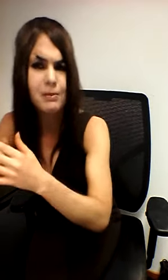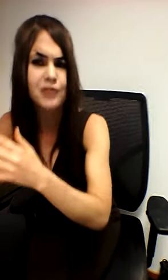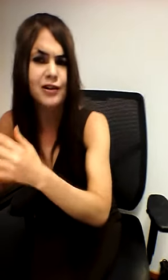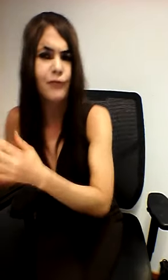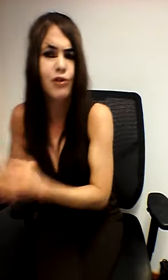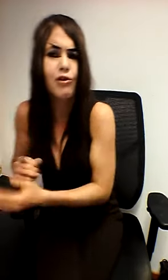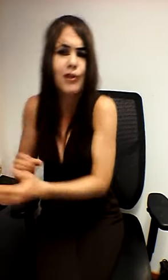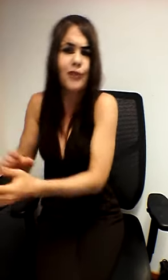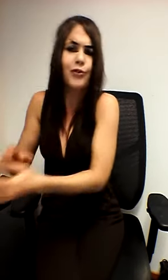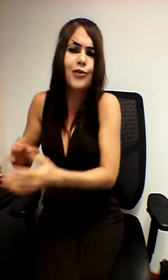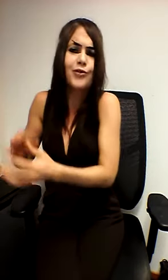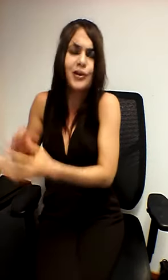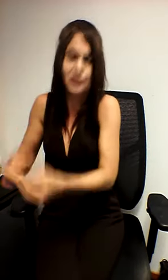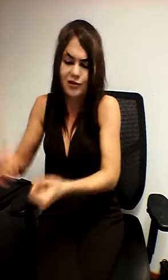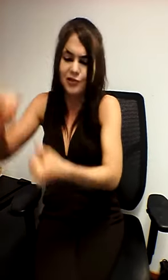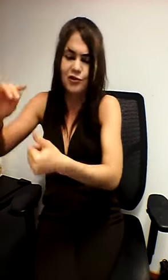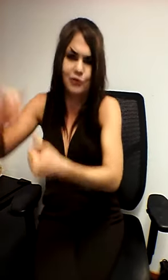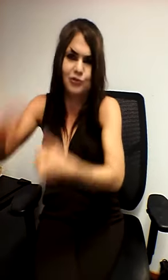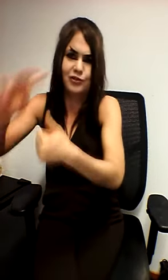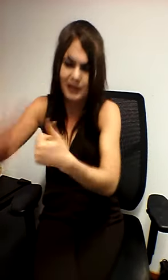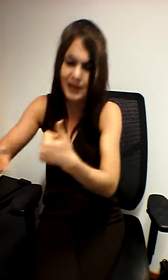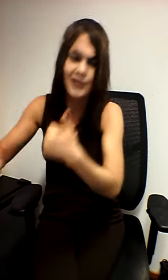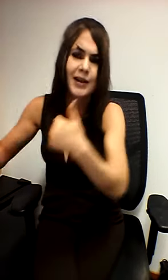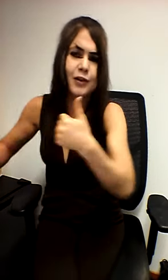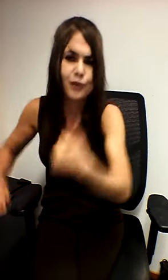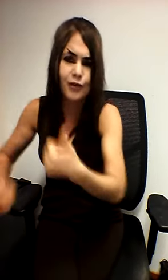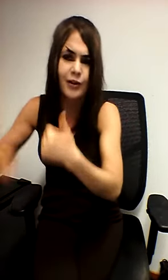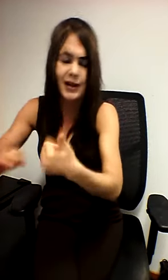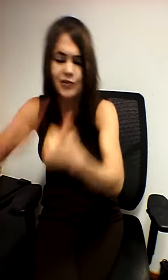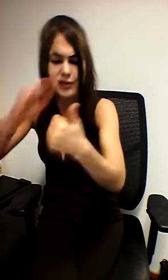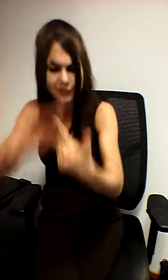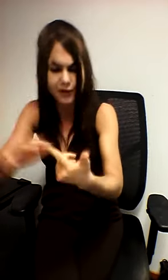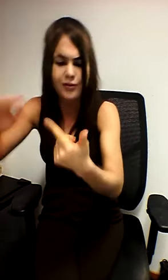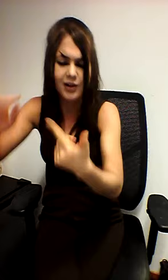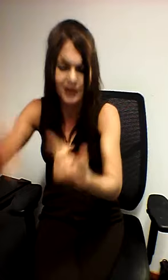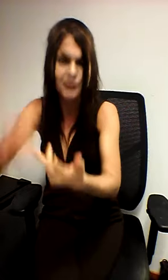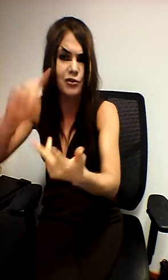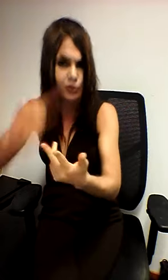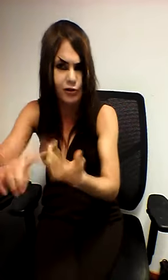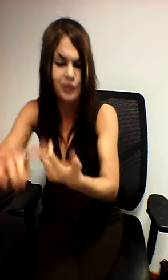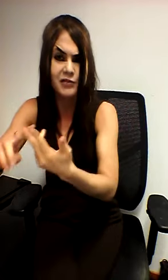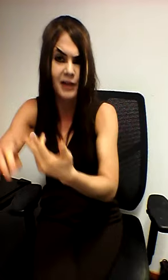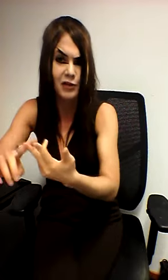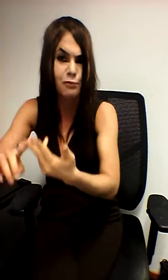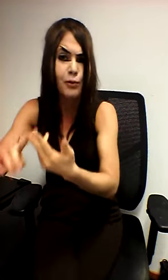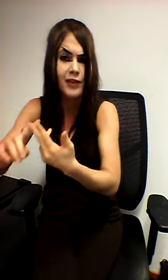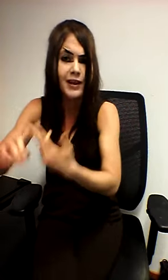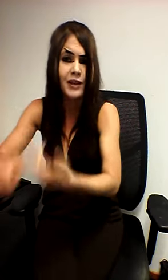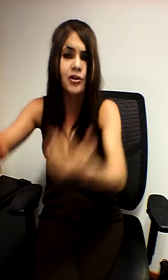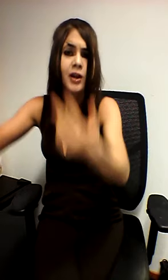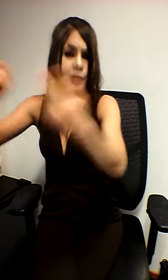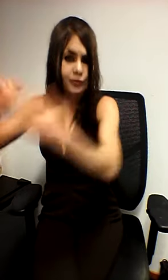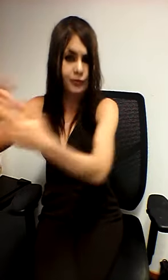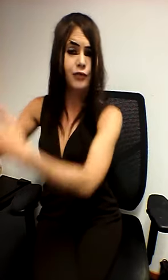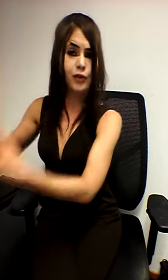vetmassa verloren. Ondanks dat ze dus een dieet aan het volgen is en aan het afvallen is en nu ook nog extra aan het sporten is. Ze verliest wel